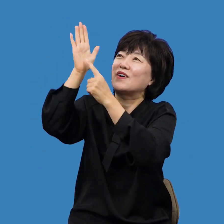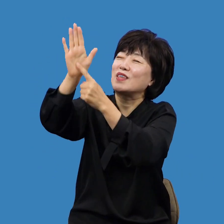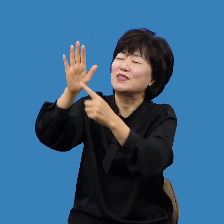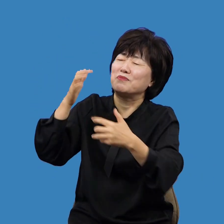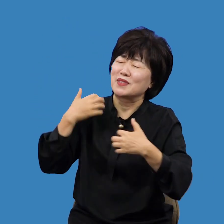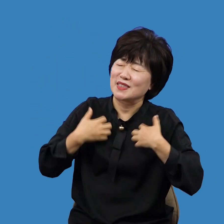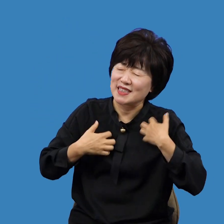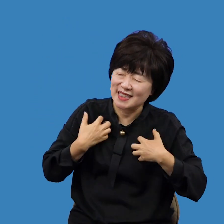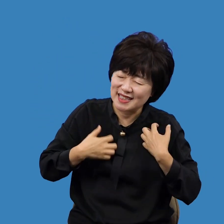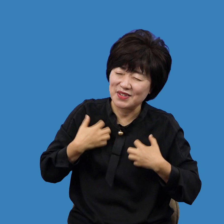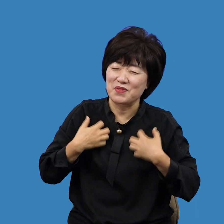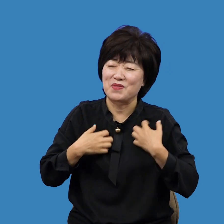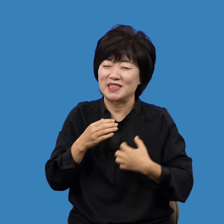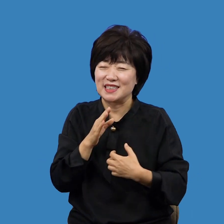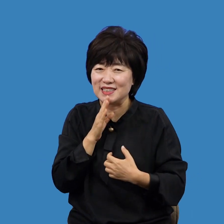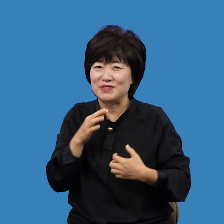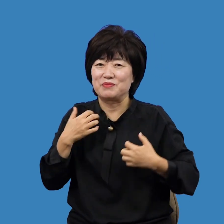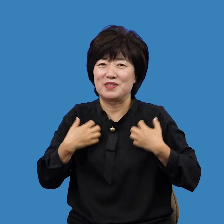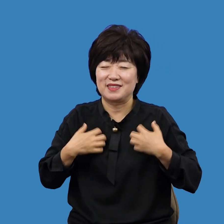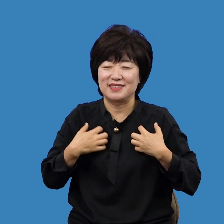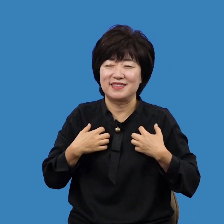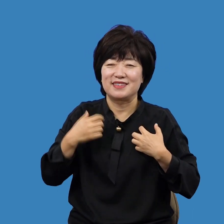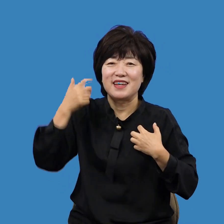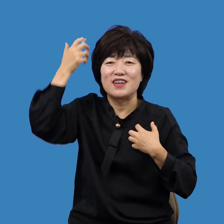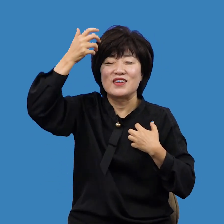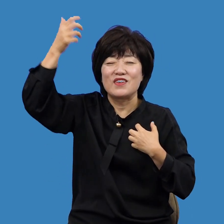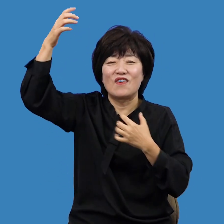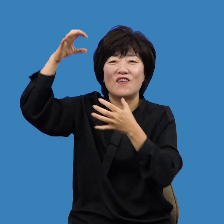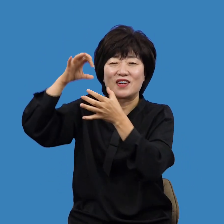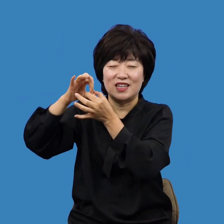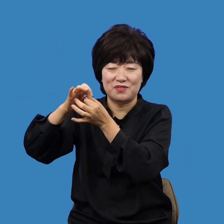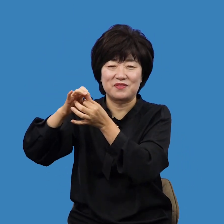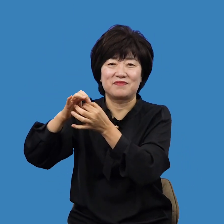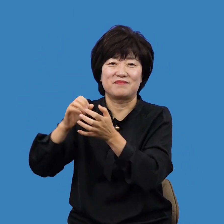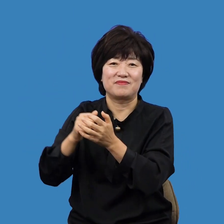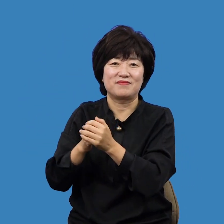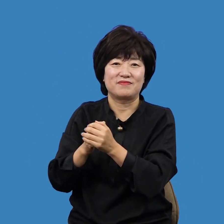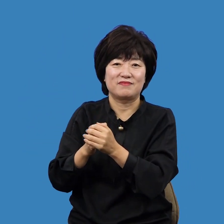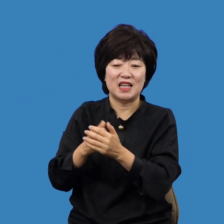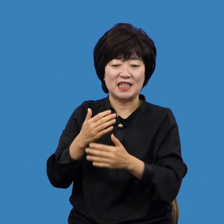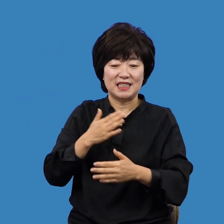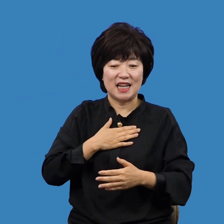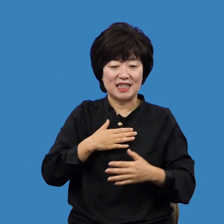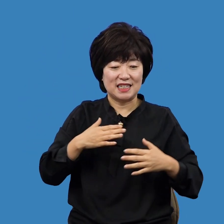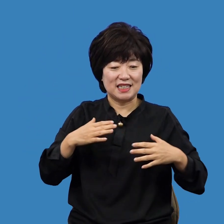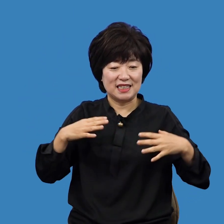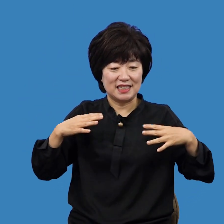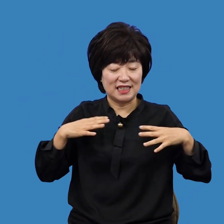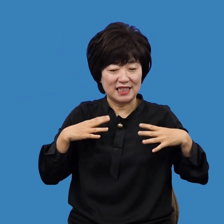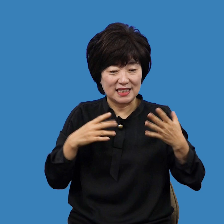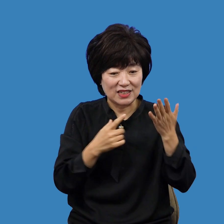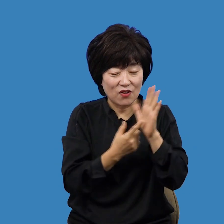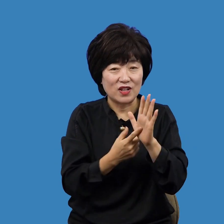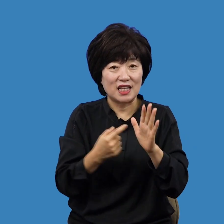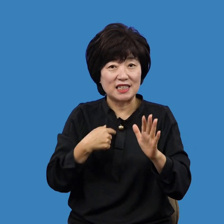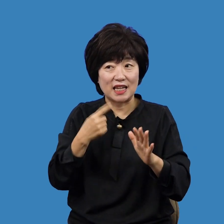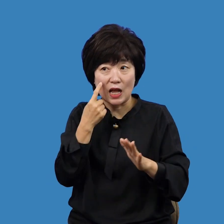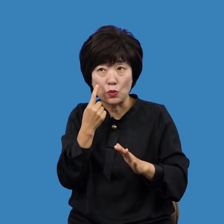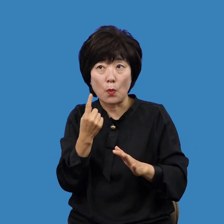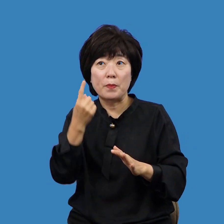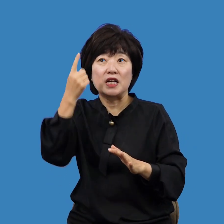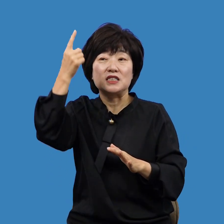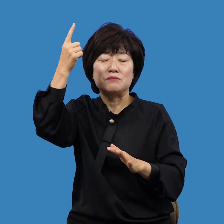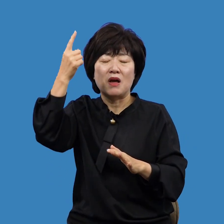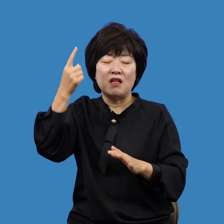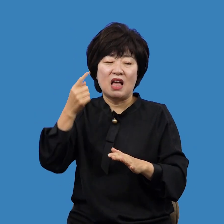즐거워합니다. 진심으로 그렇게 합니다. 이것이 영의 속성이기 때문에 그래요. 반대로 자기가 드러나거나 자기가 높아지면 불편해하고